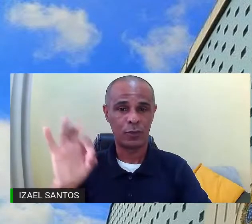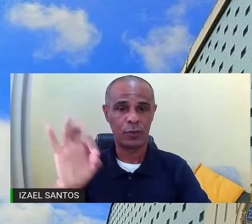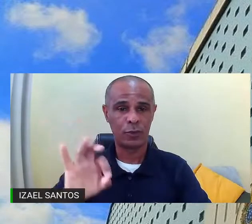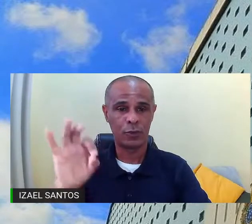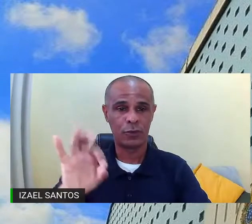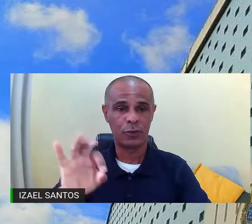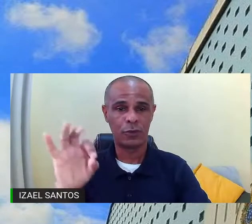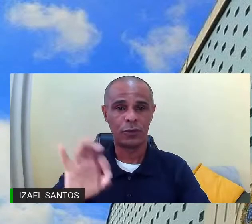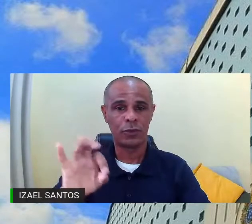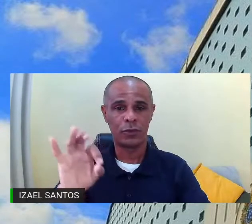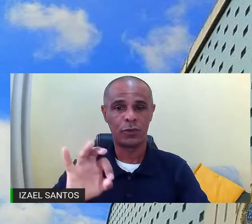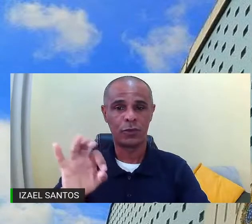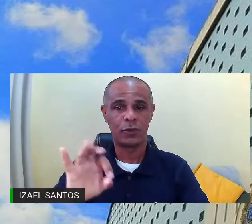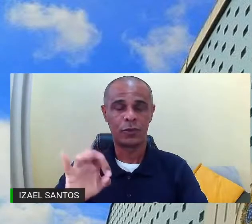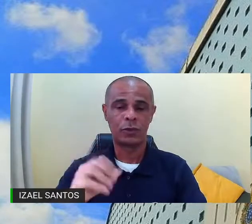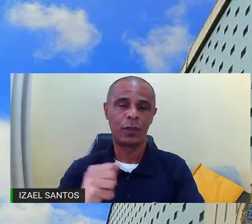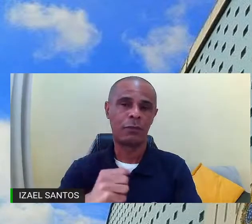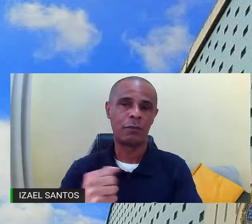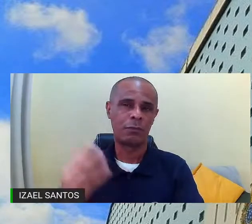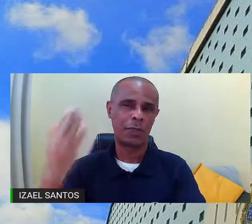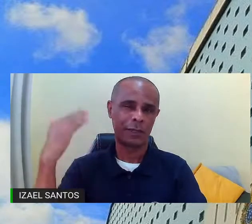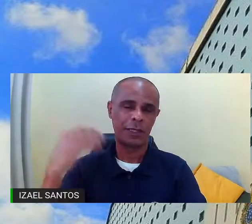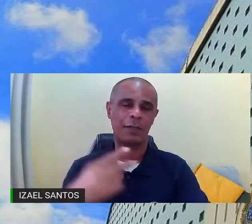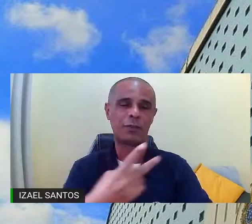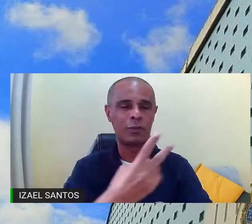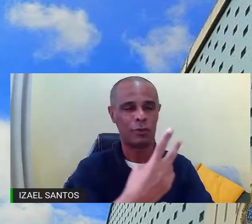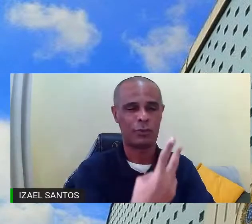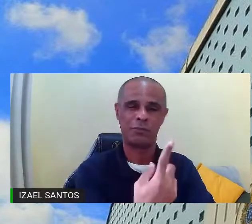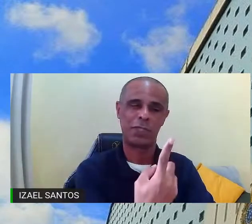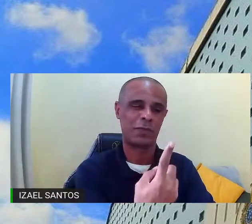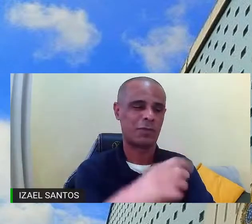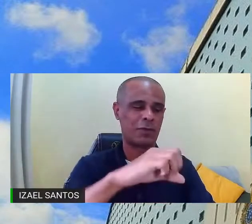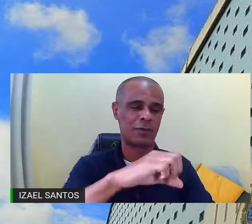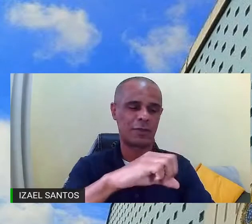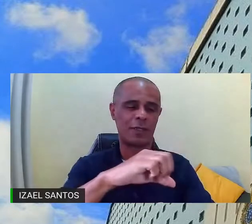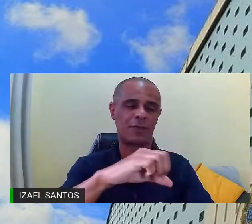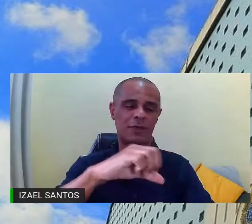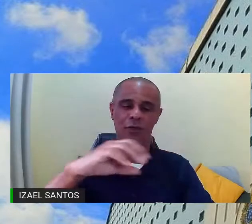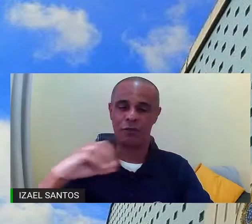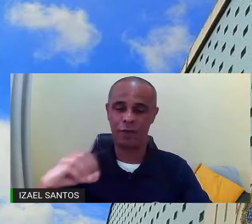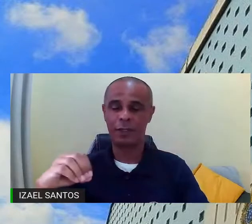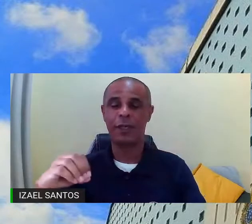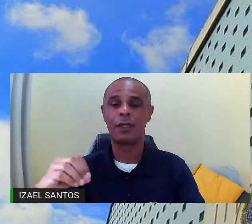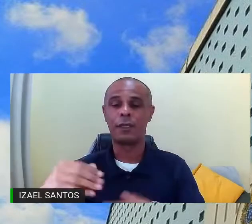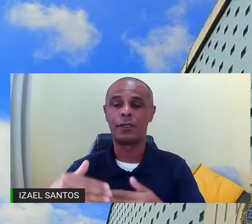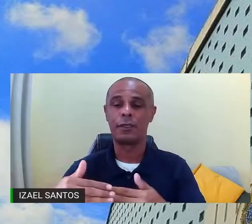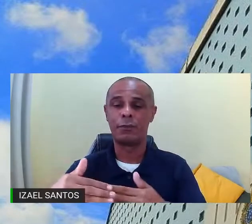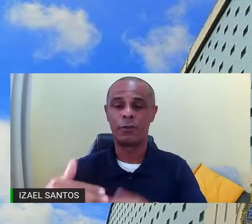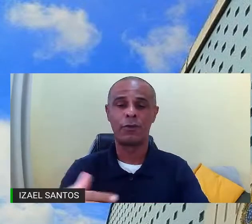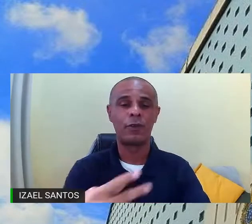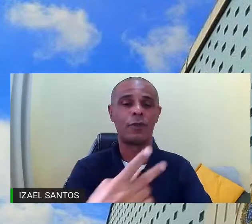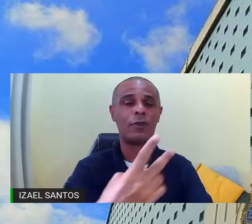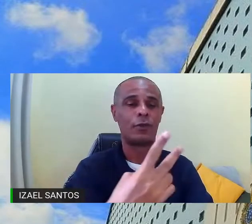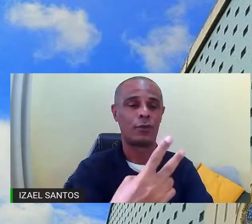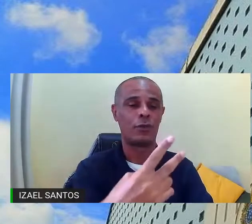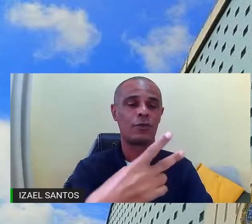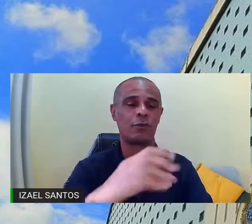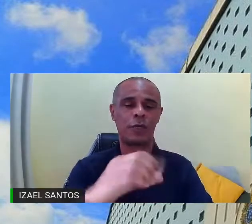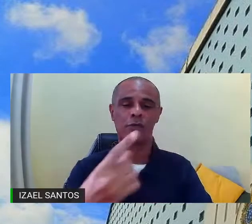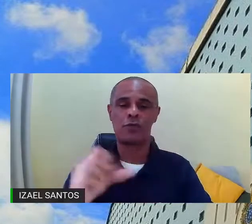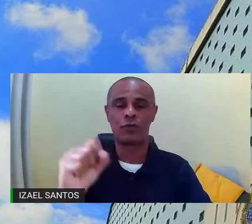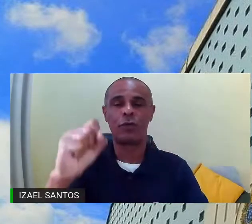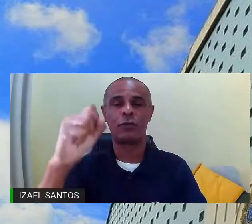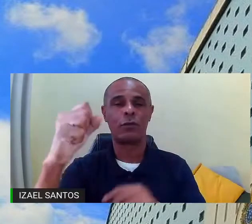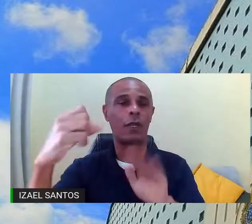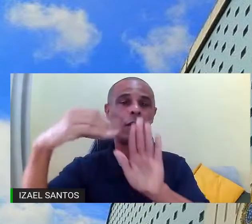a 11% em 2018. E seu total desacoplamento